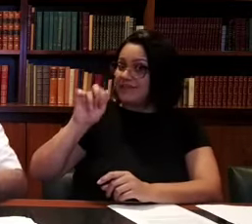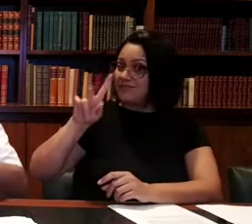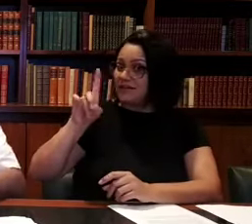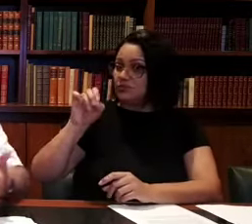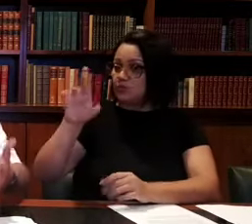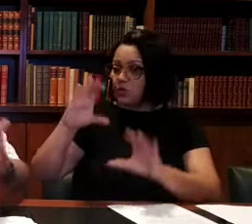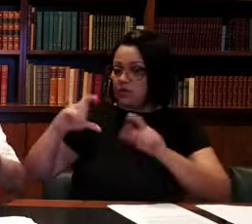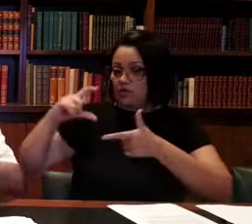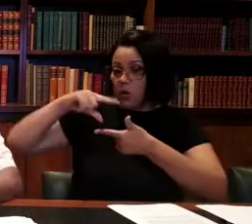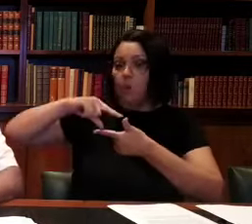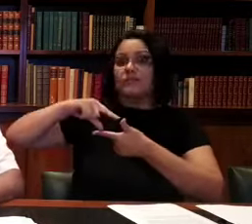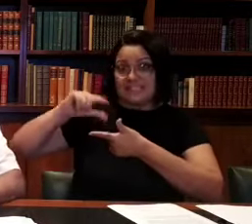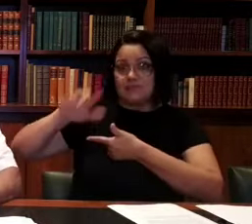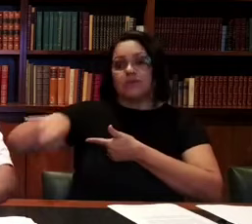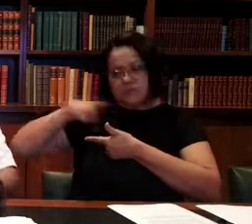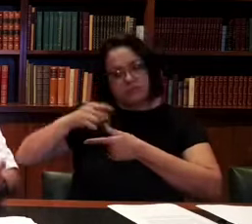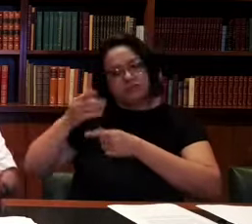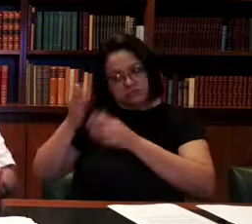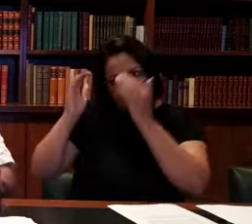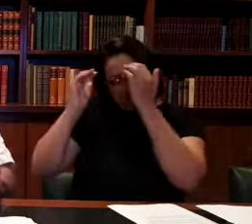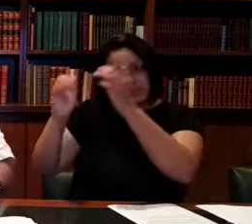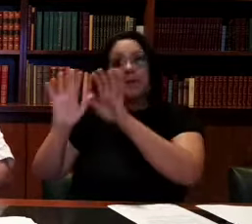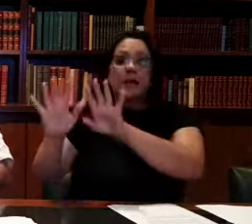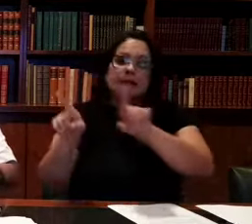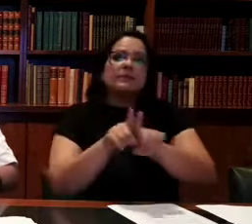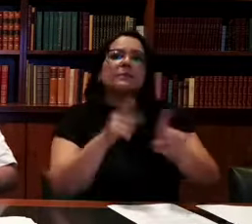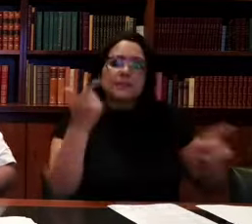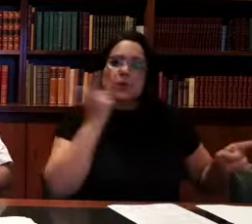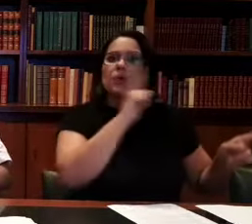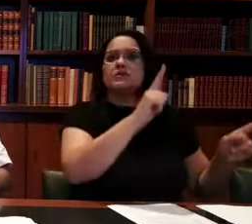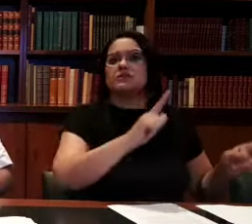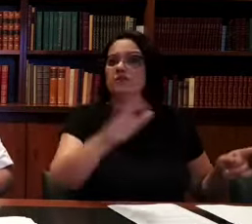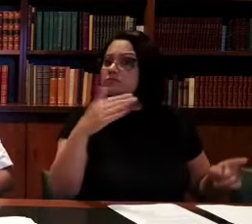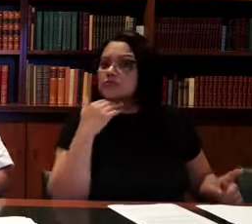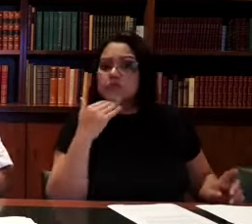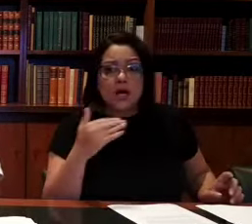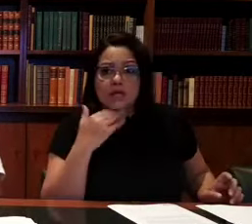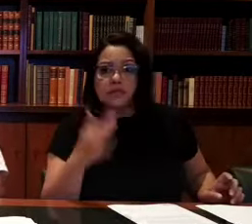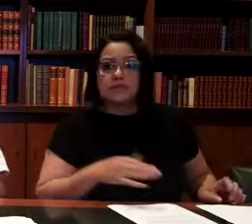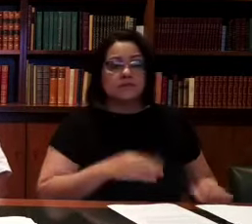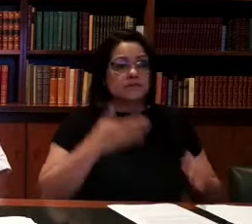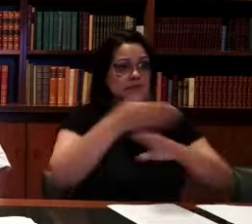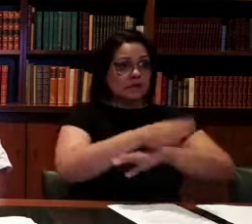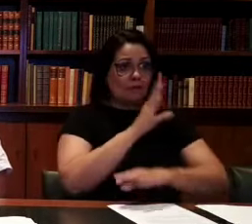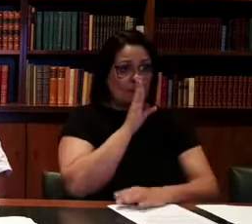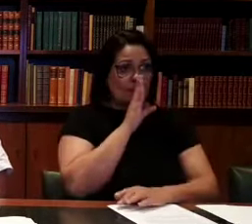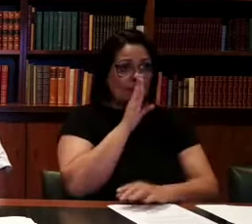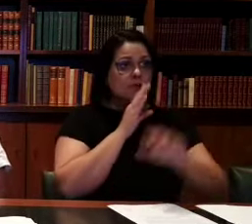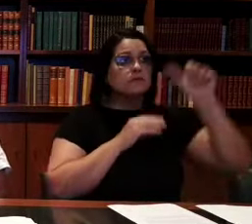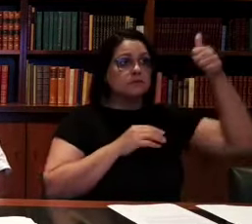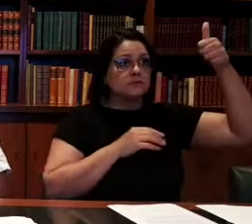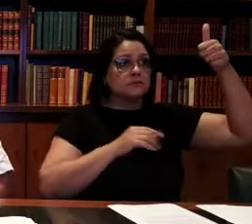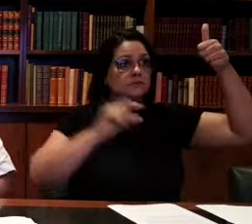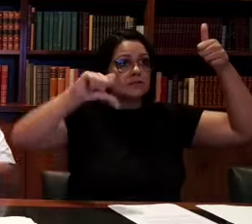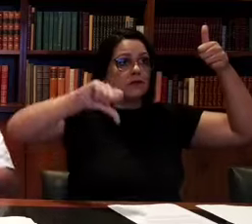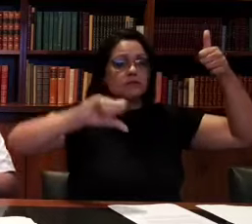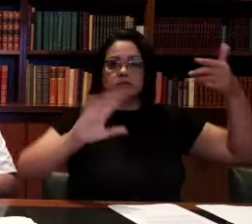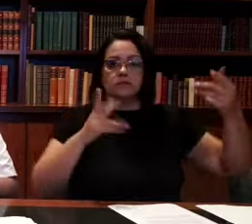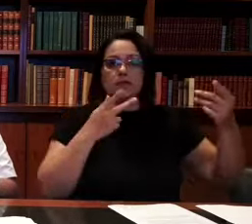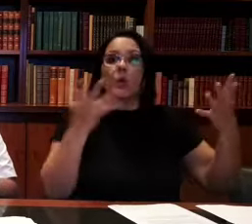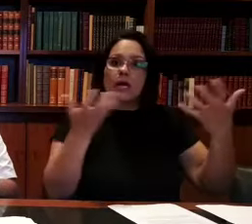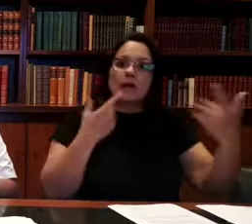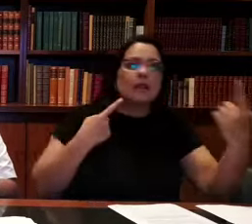maneira de ganhar alguma coisa ela também mas é sempre chega chega lá muda e sai calada sim não sim não sim não